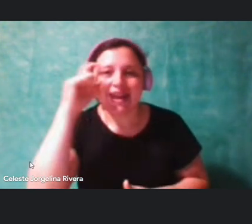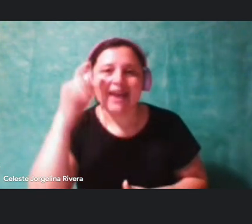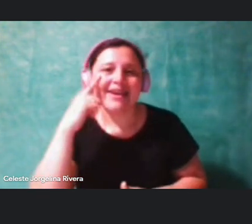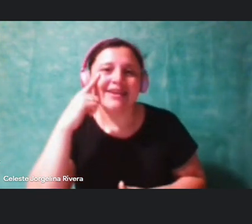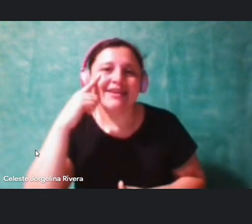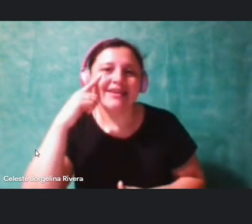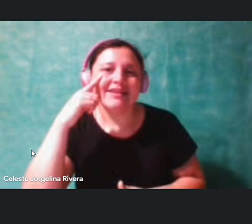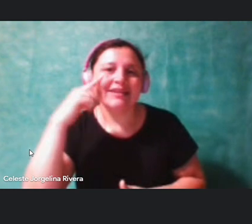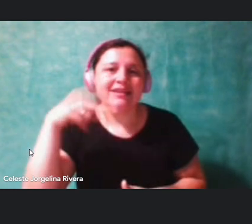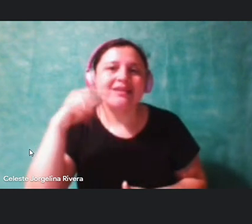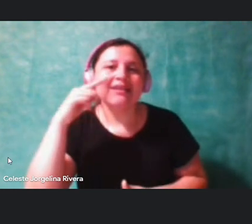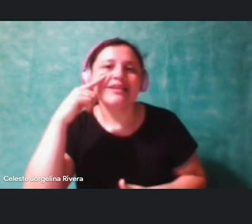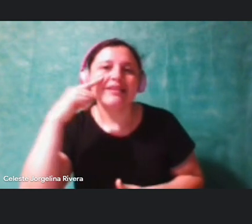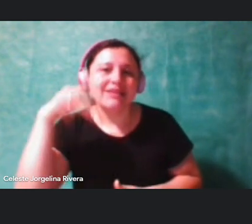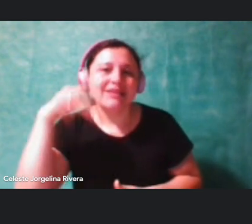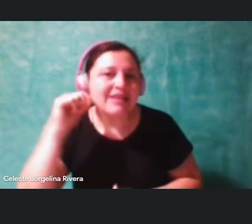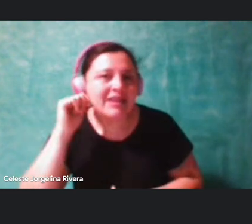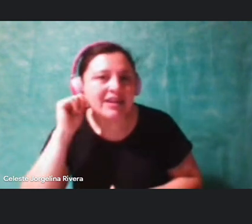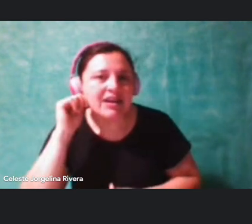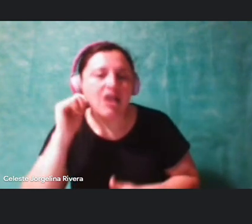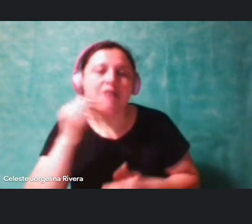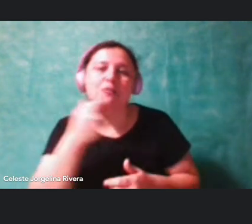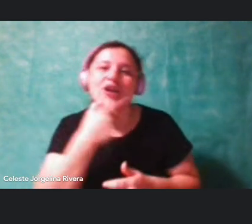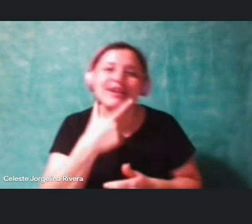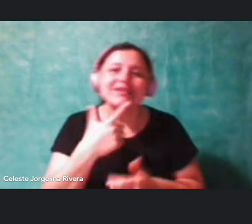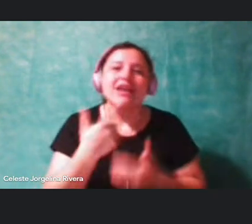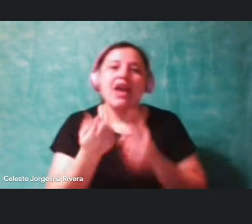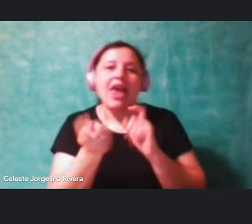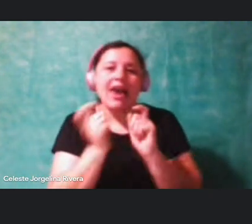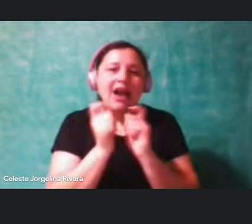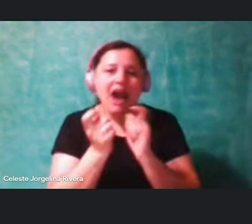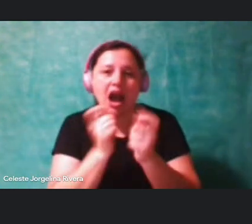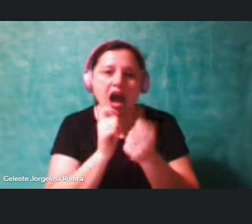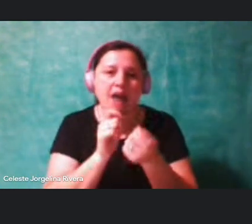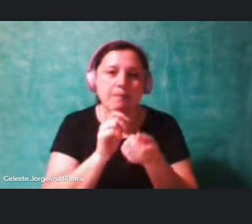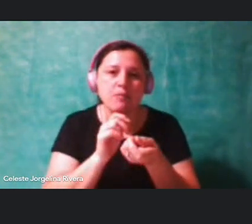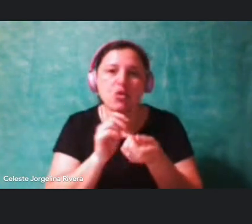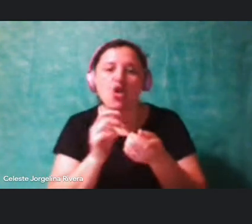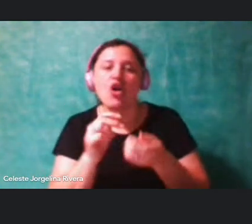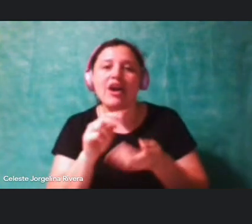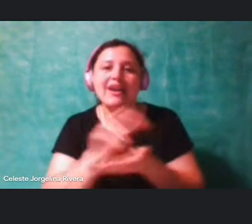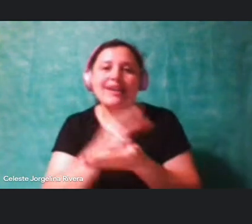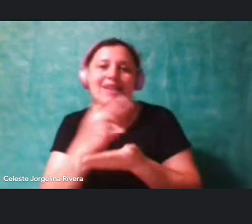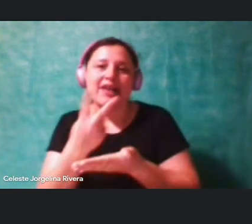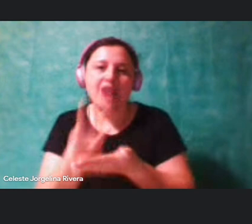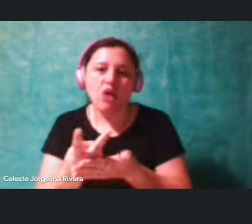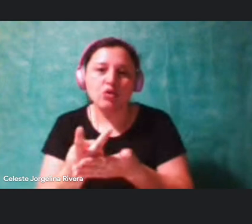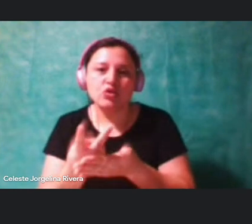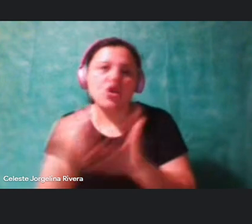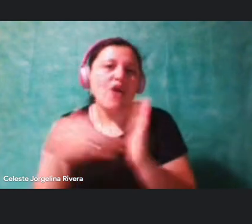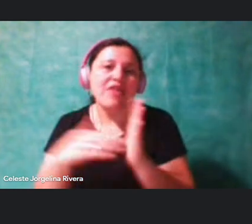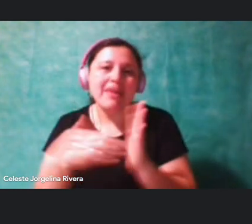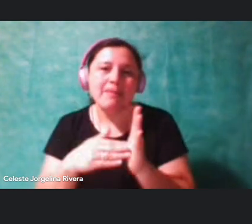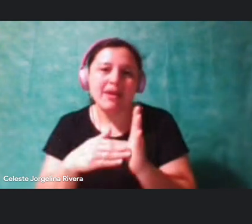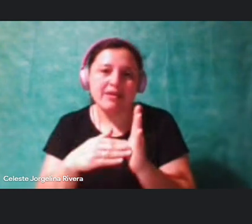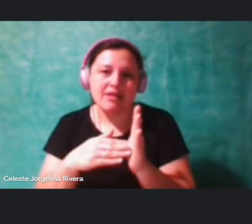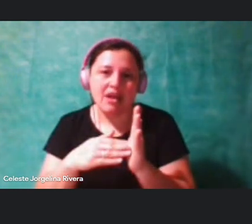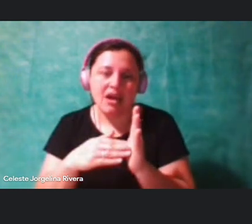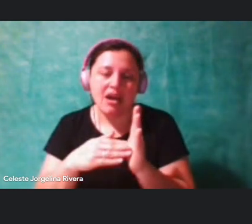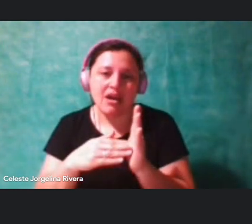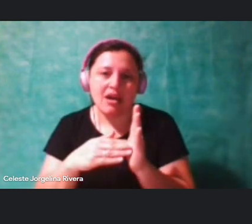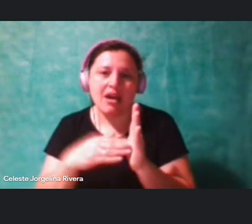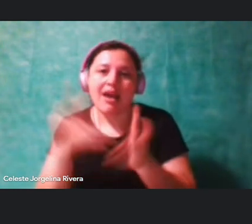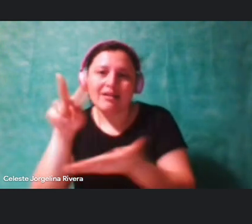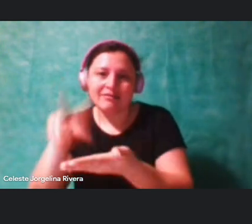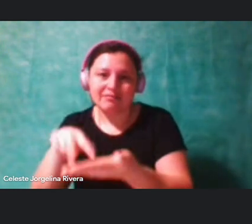misma función o traducción en el texto. Bueno, vamos a ir corrigiendo eso entonces, ¿sí?